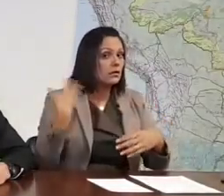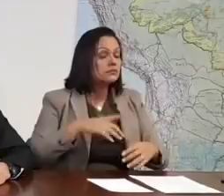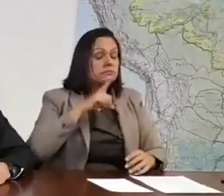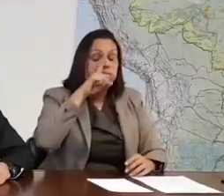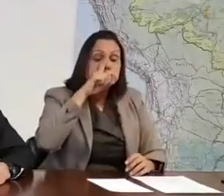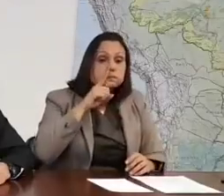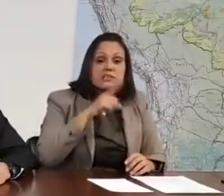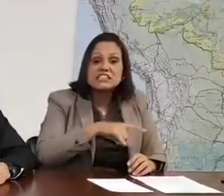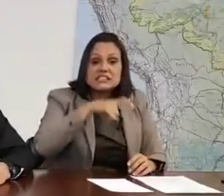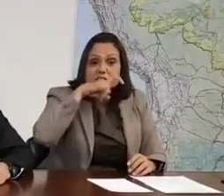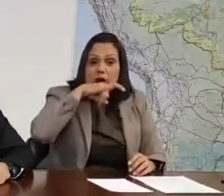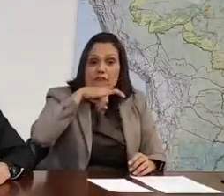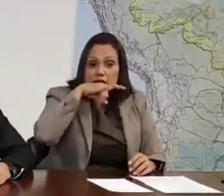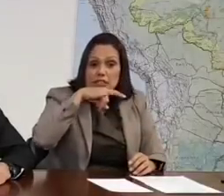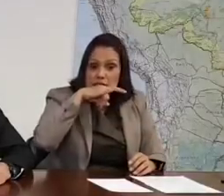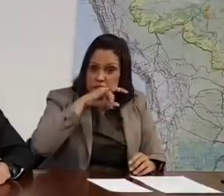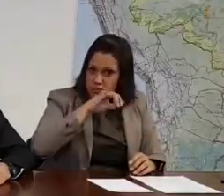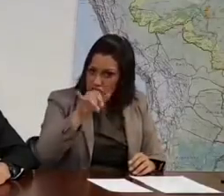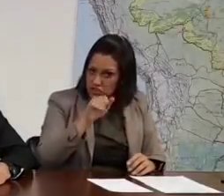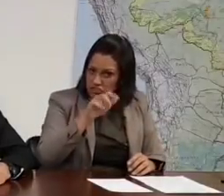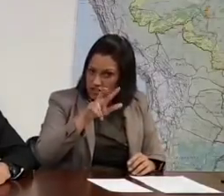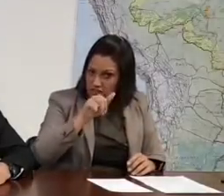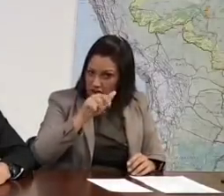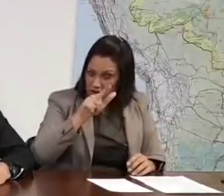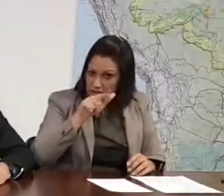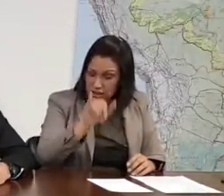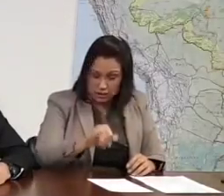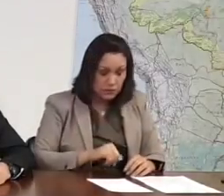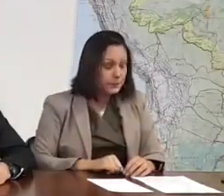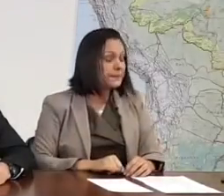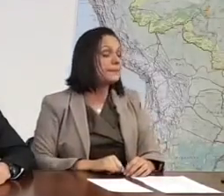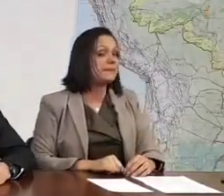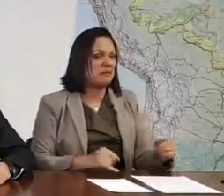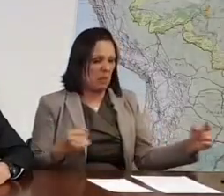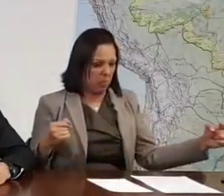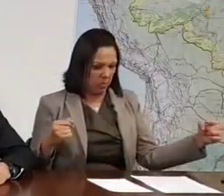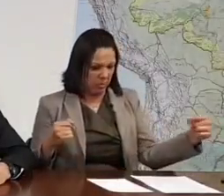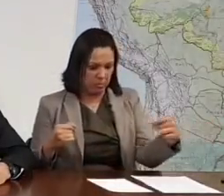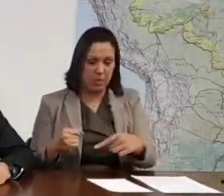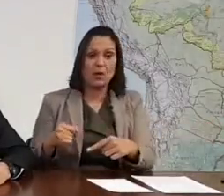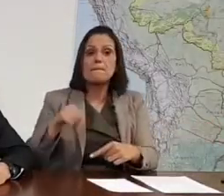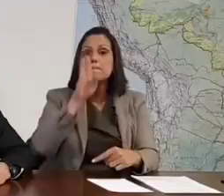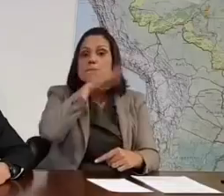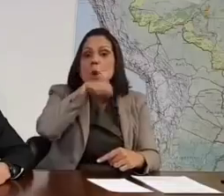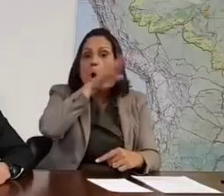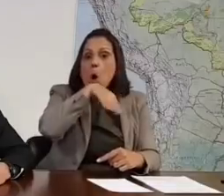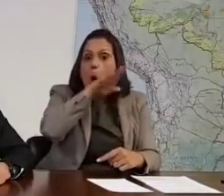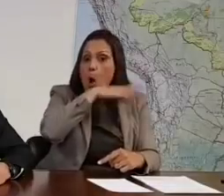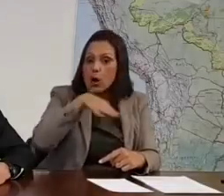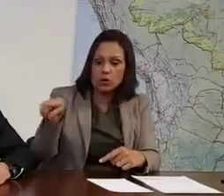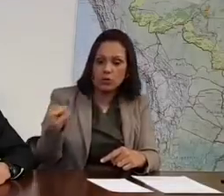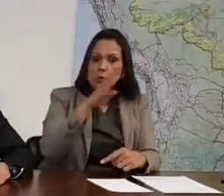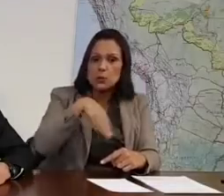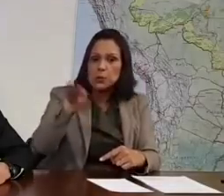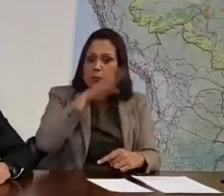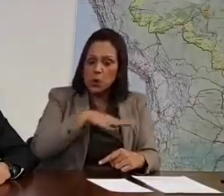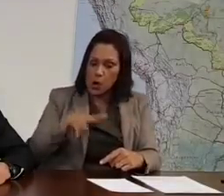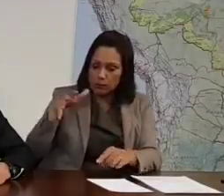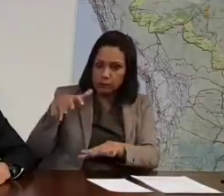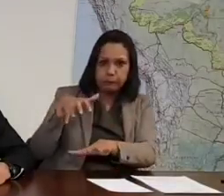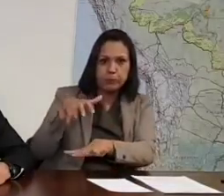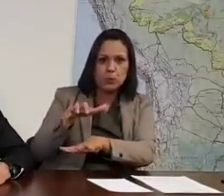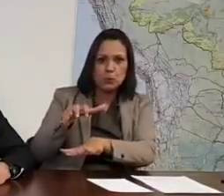javalis. Os javalis, quando cruzam com o nosso porco, ele adquire uma capacidade, uma